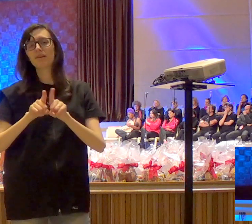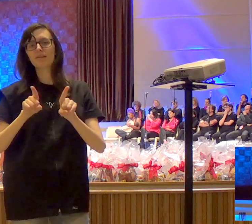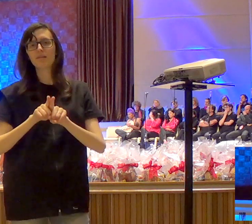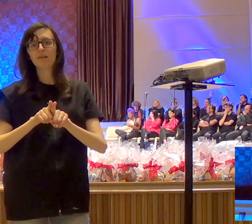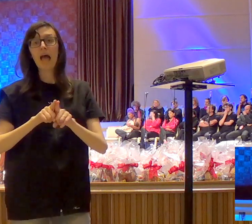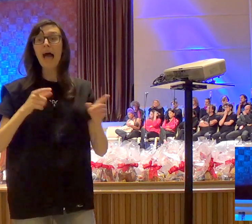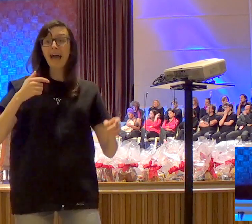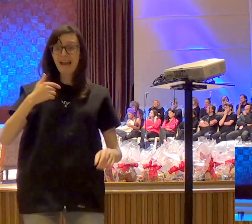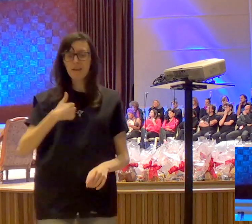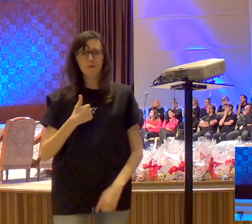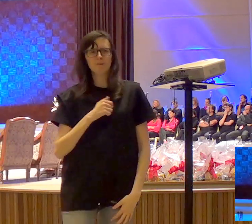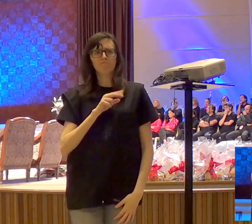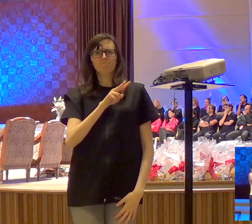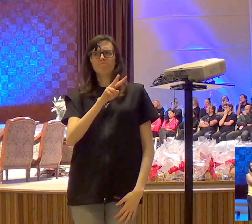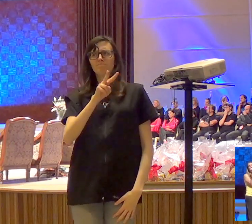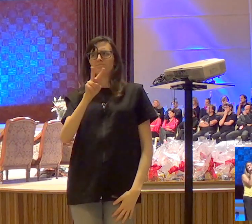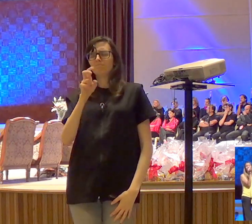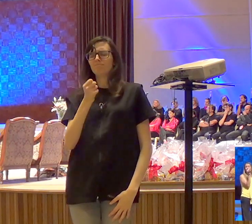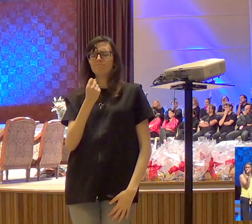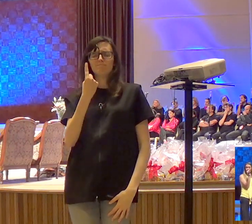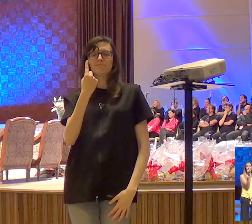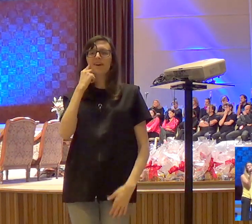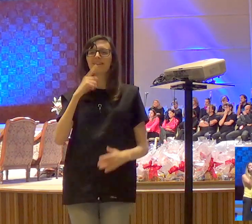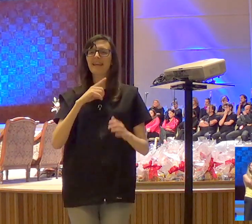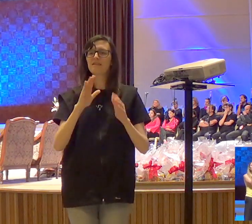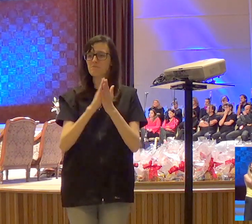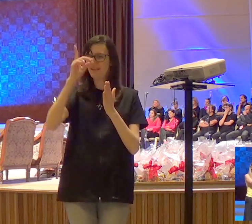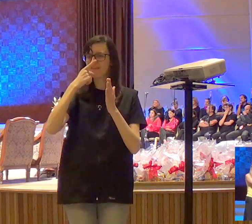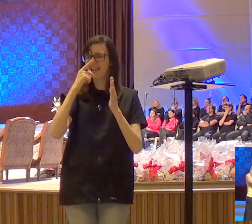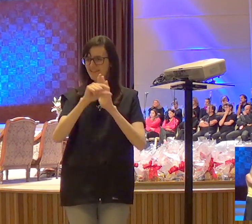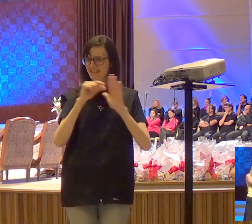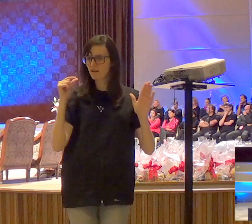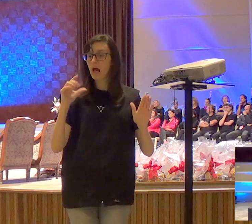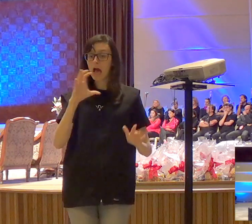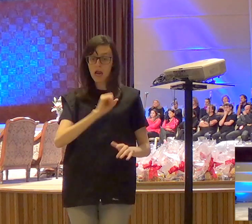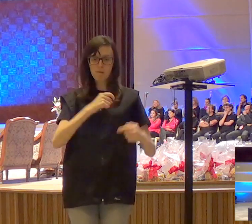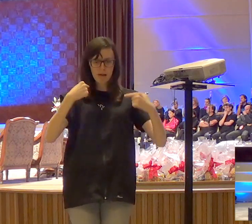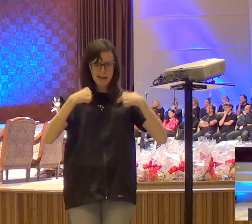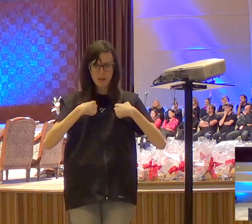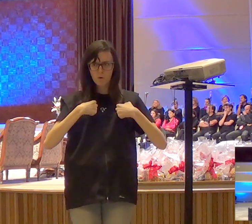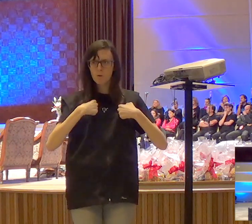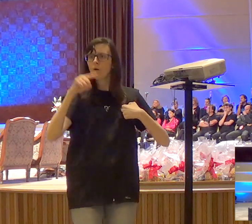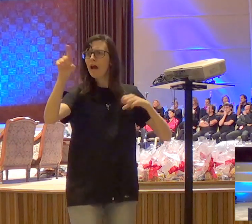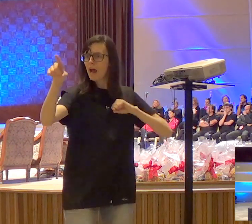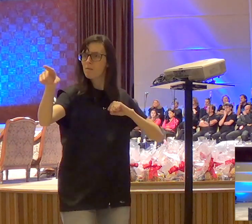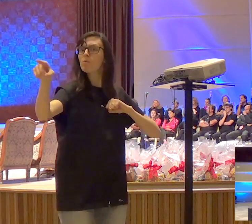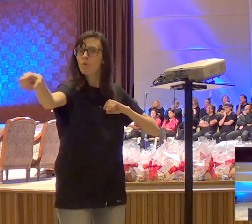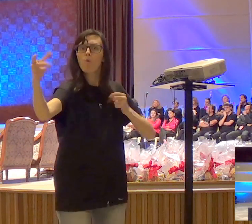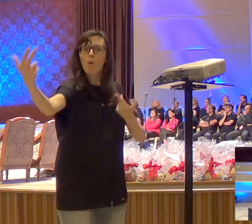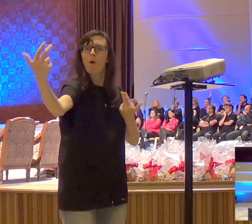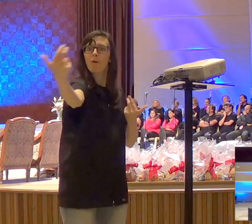Catherine tão apaixonada pelo versículo que diz amar o próximo como a mim mesmo. So many times when people